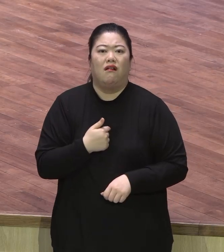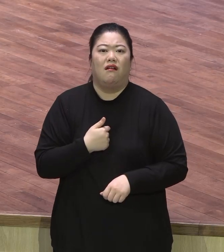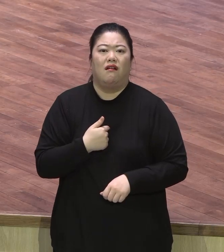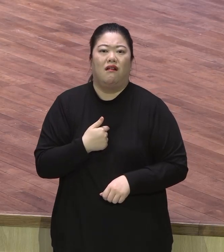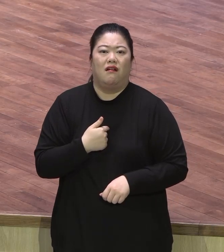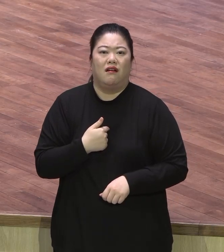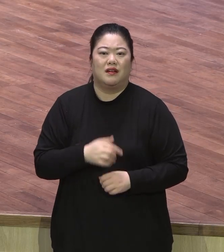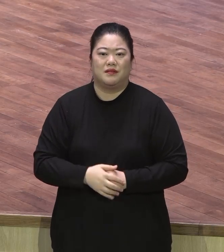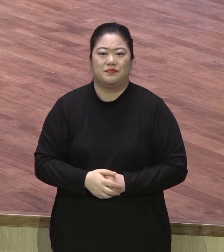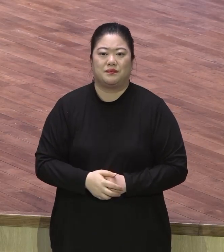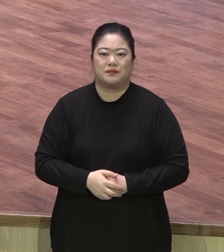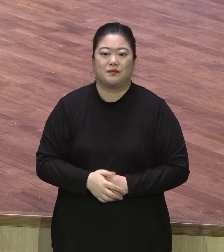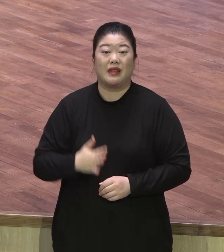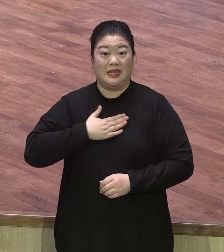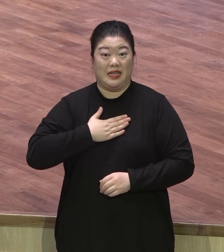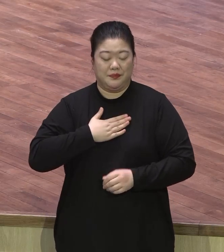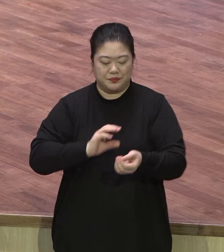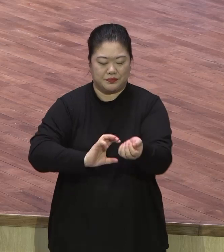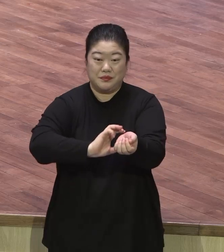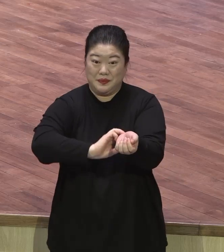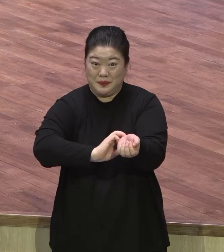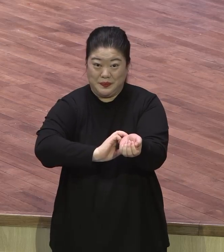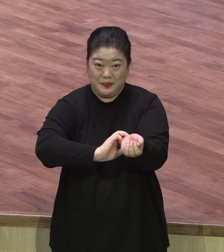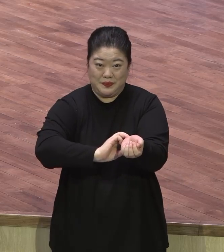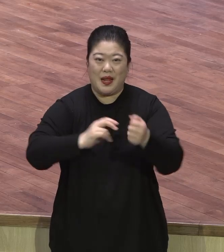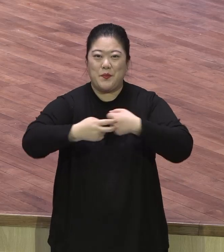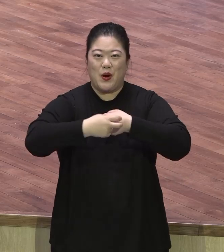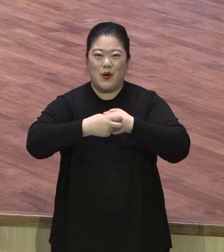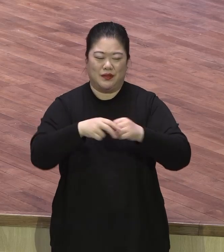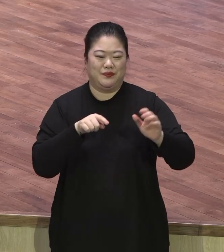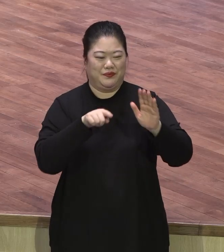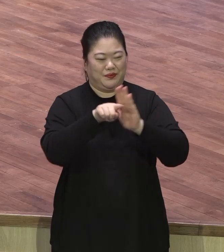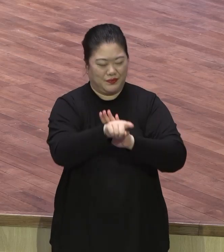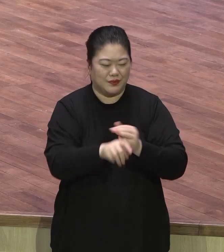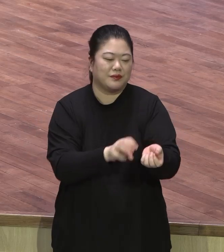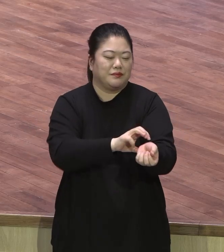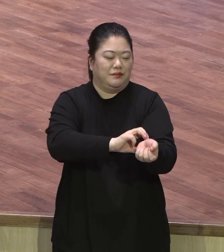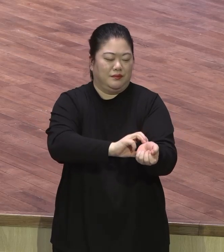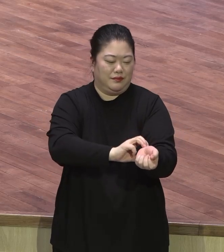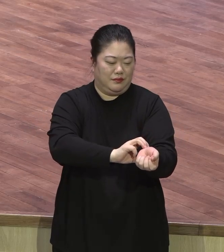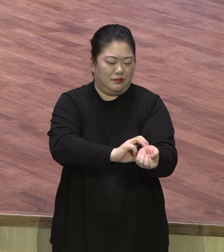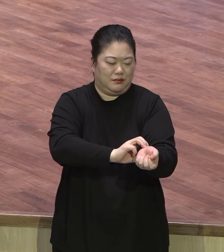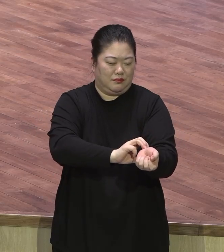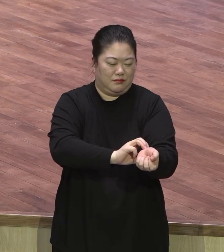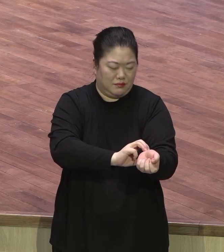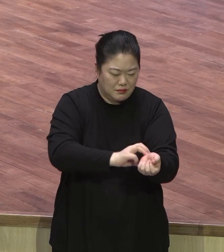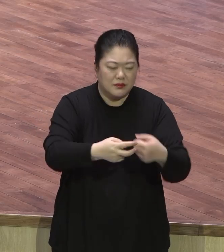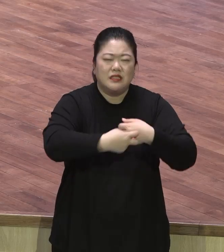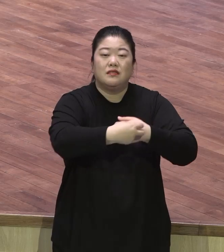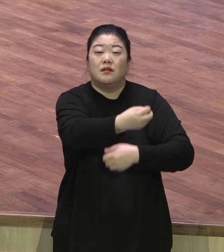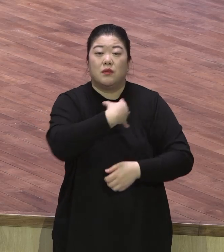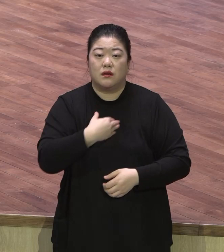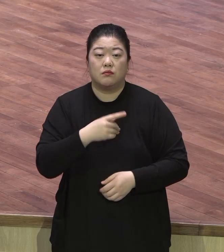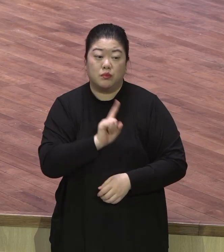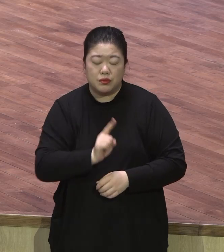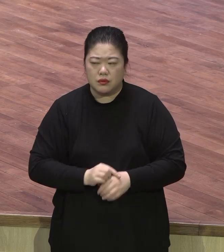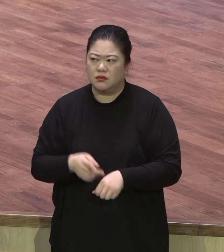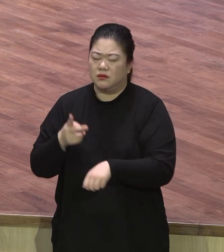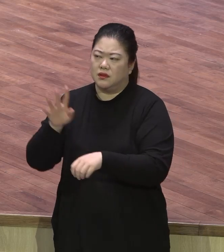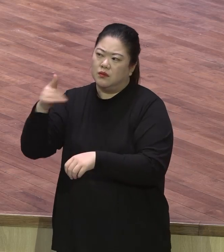한의원 금박사가 맥을 짚어보더니 목사님 피로가 너무 겹쳤습니다 그러더라고 그것이 피로가